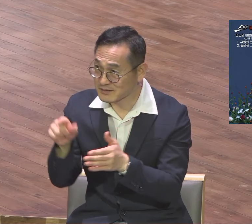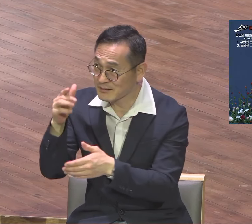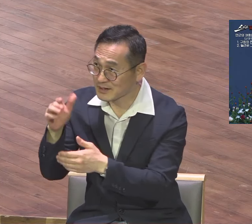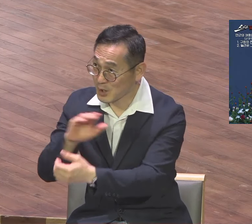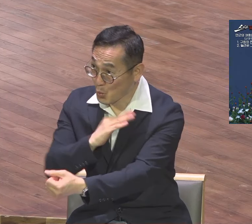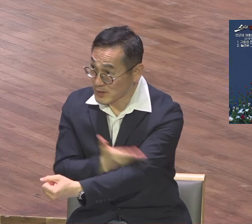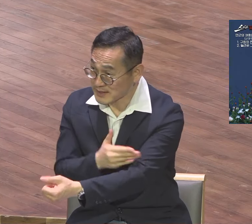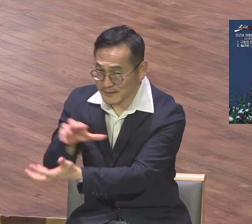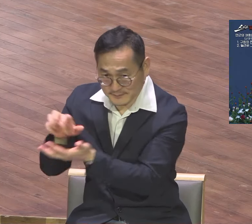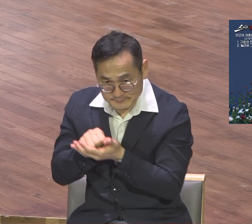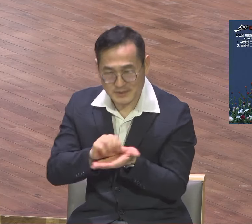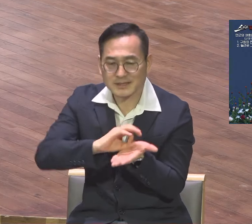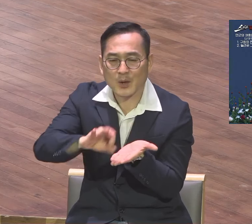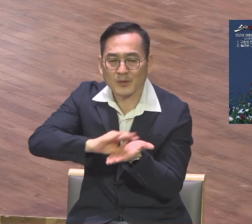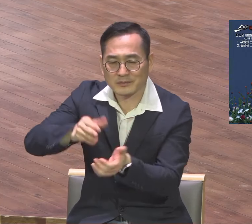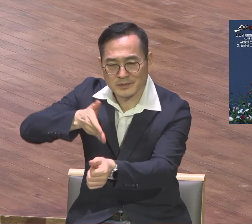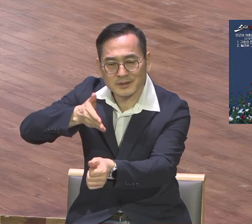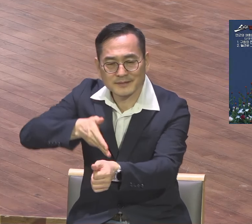사용하시라고요.